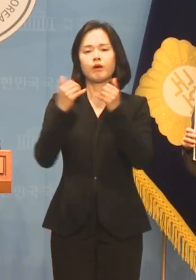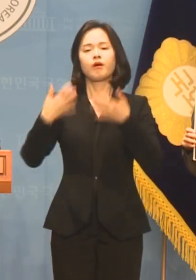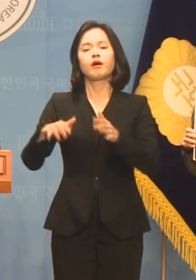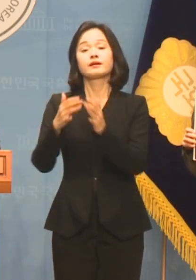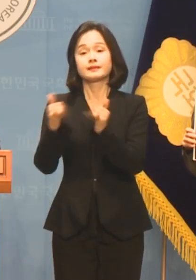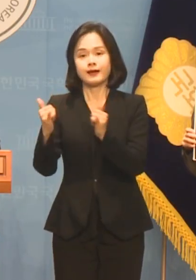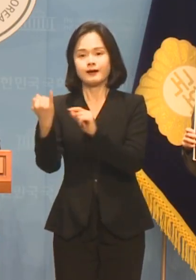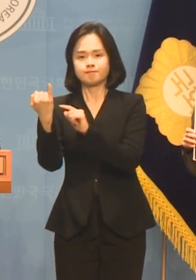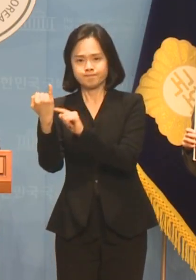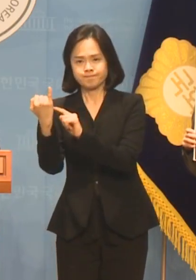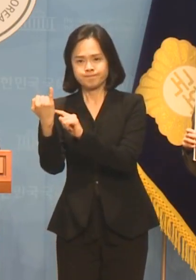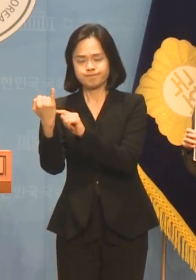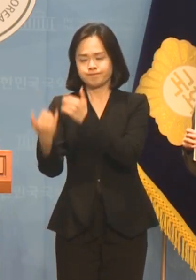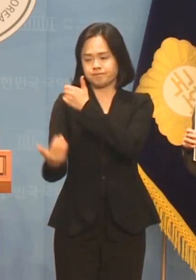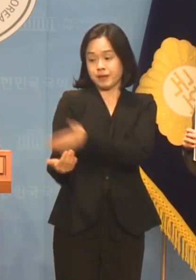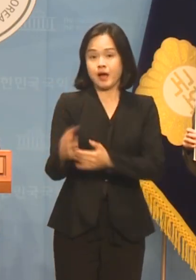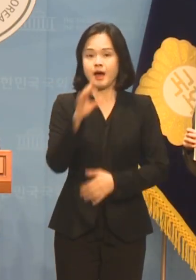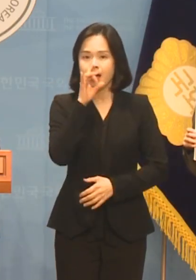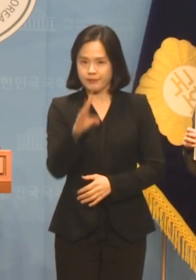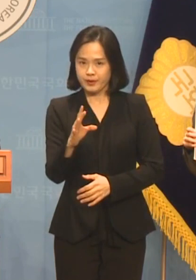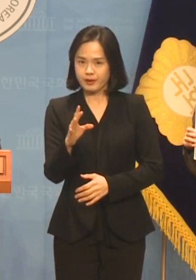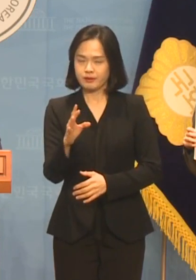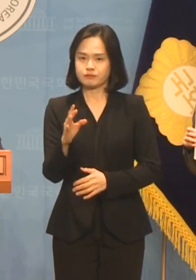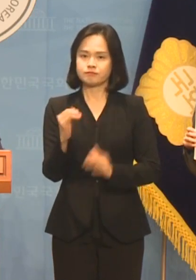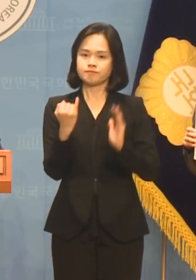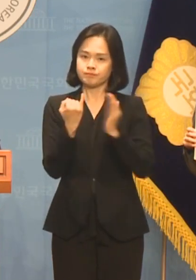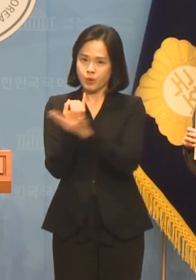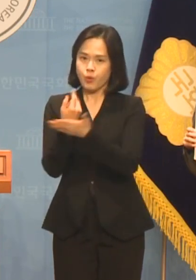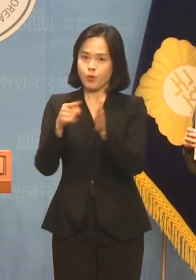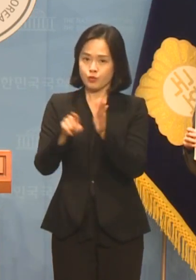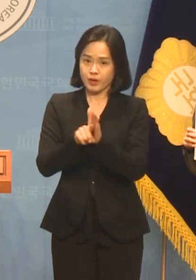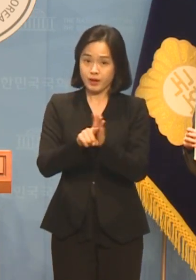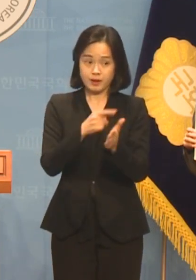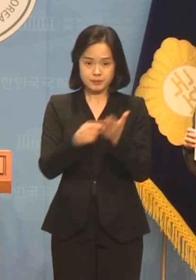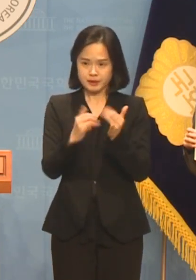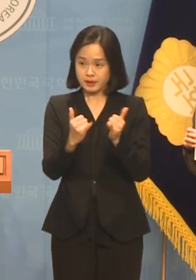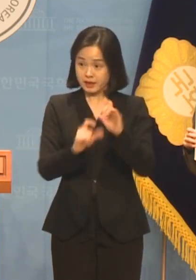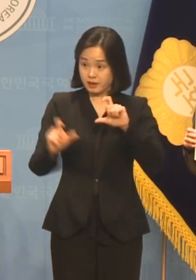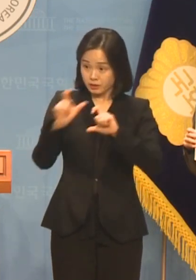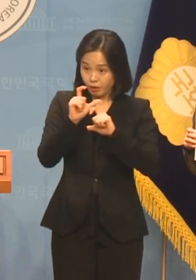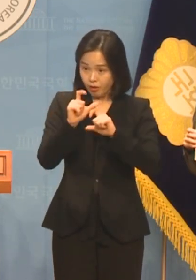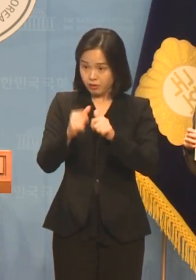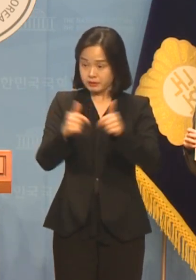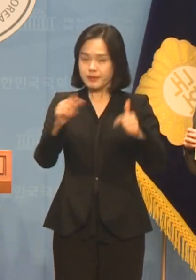약자 피해자가 발생하지 않도록 저희는 더 노력하겠습니다.